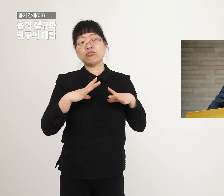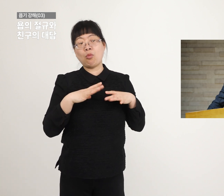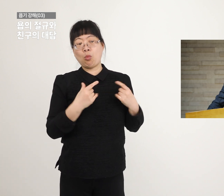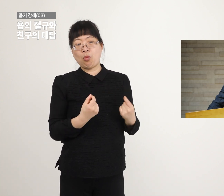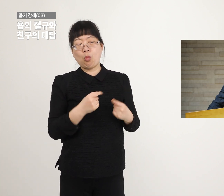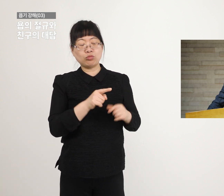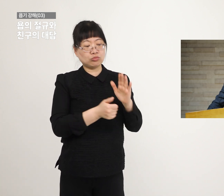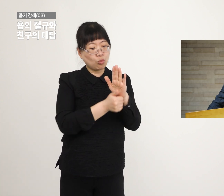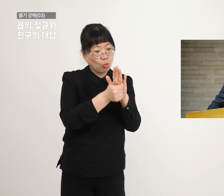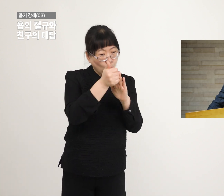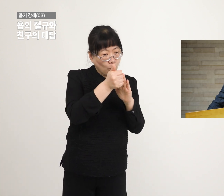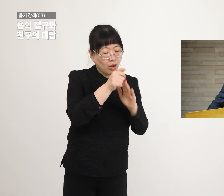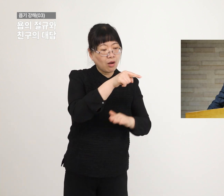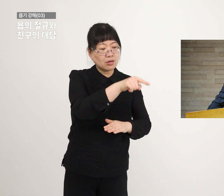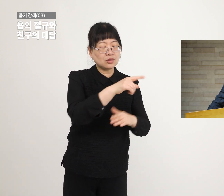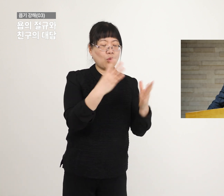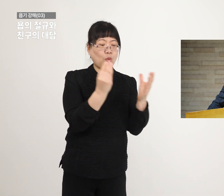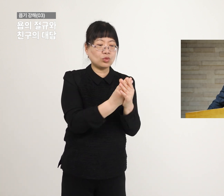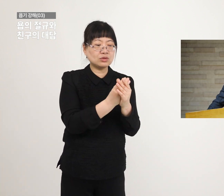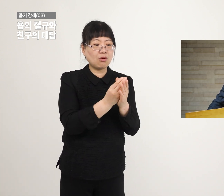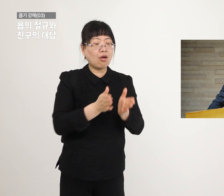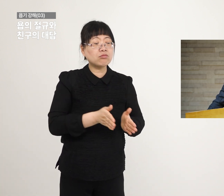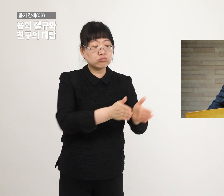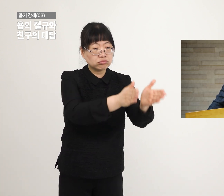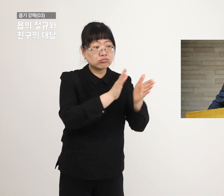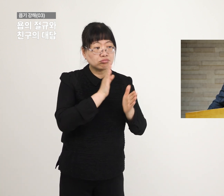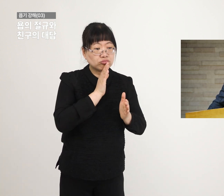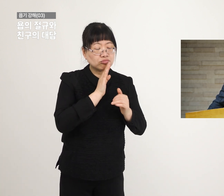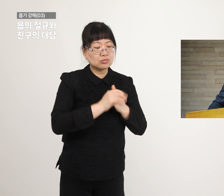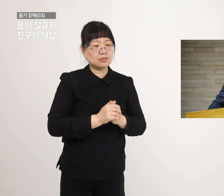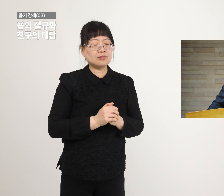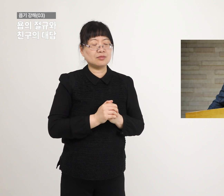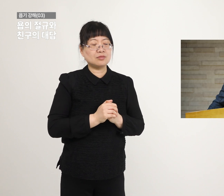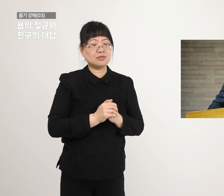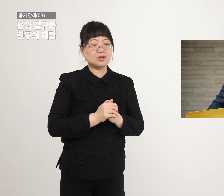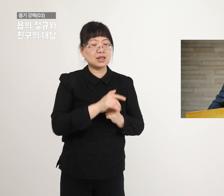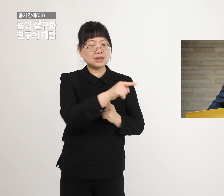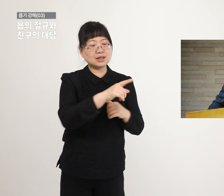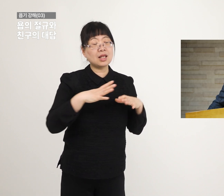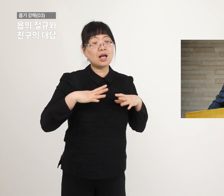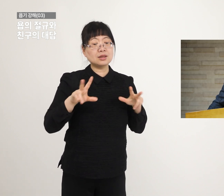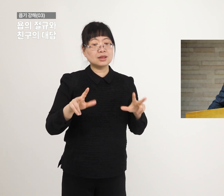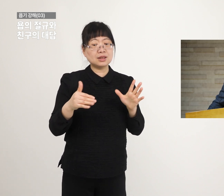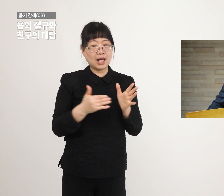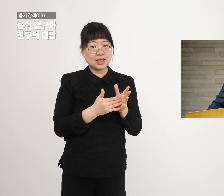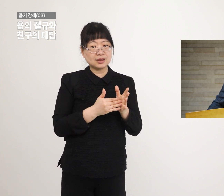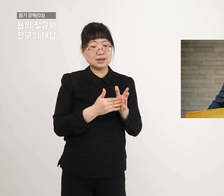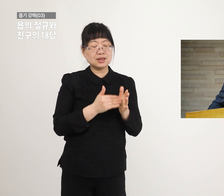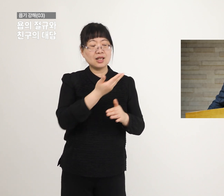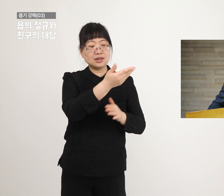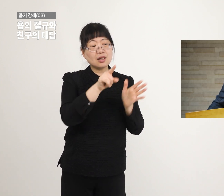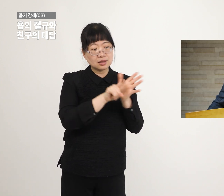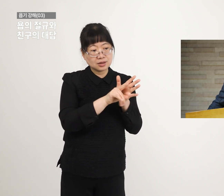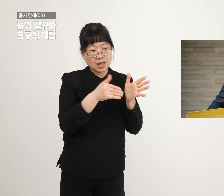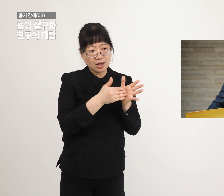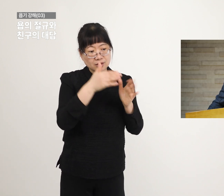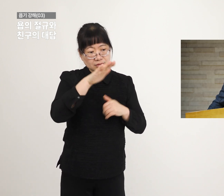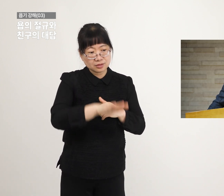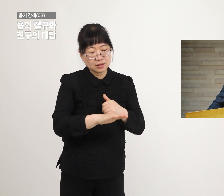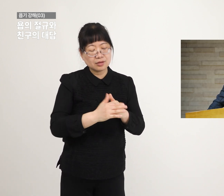네 소망이 네 온전한 길이 아니냐? 그러니까 네 자랑이 지금까지 바로 그런 네